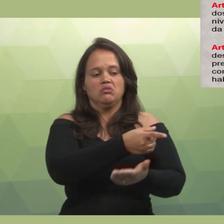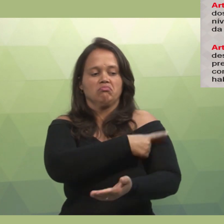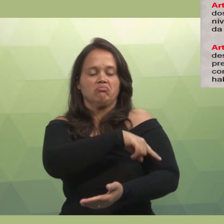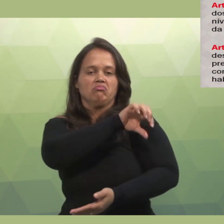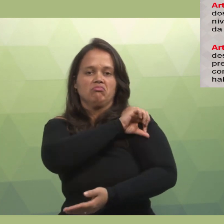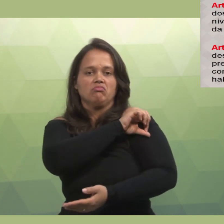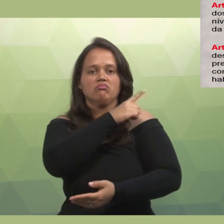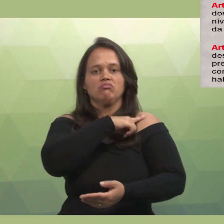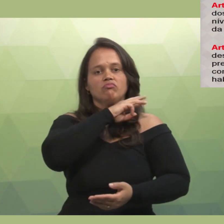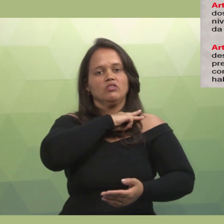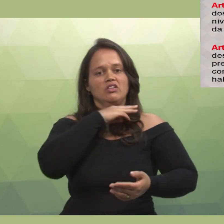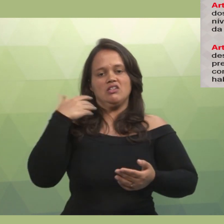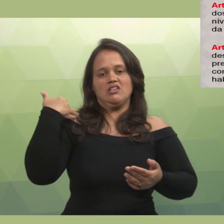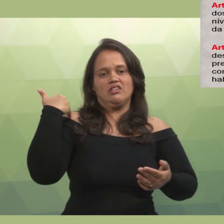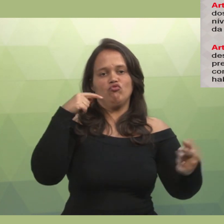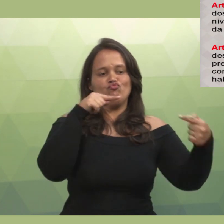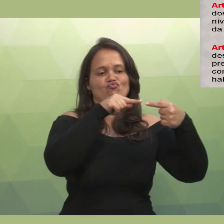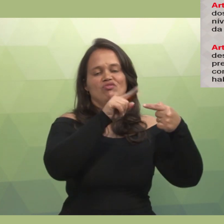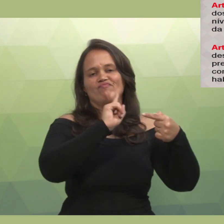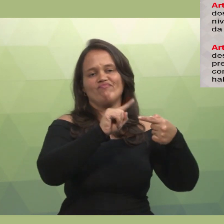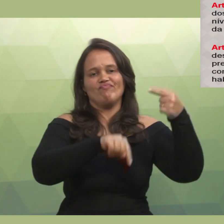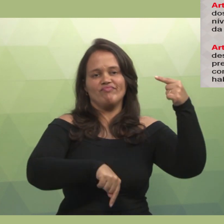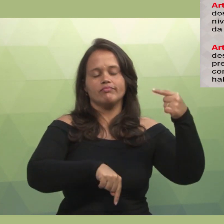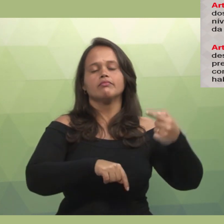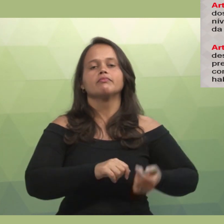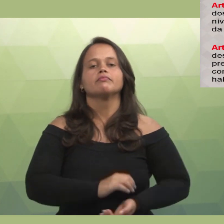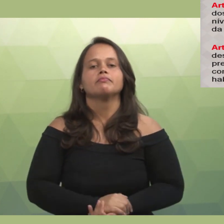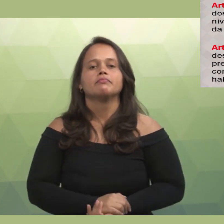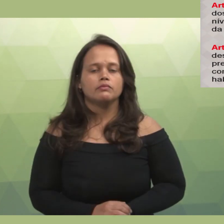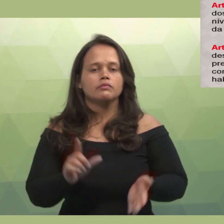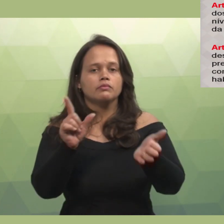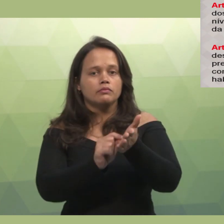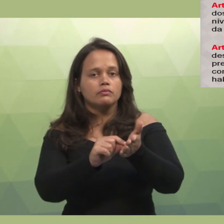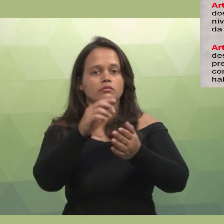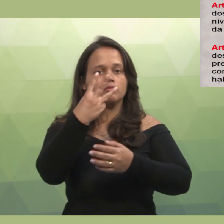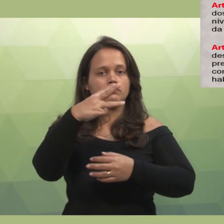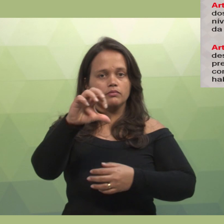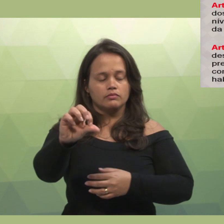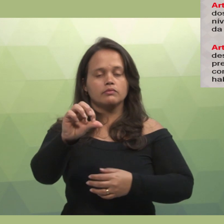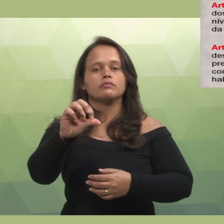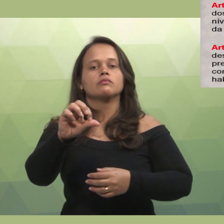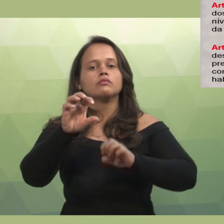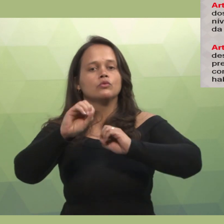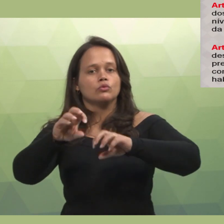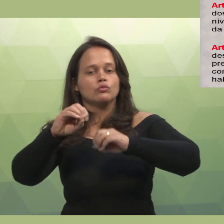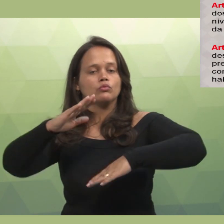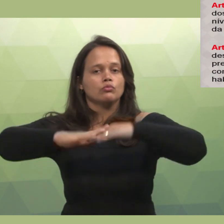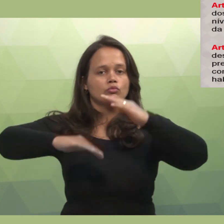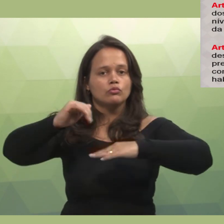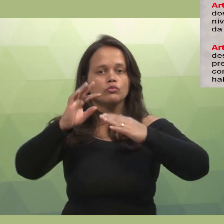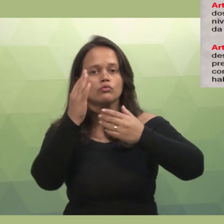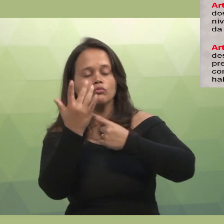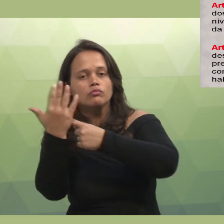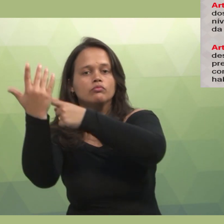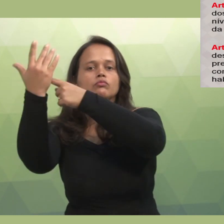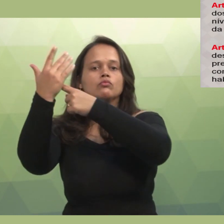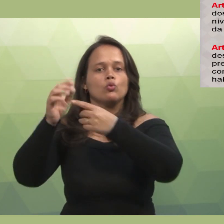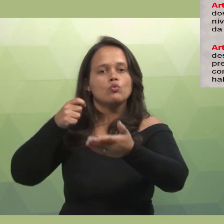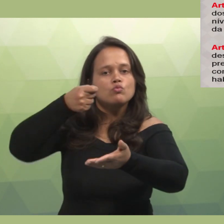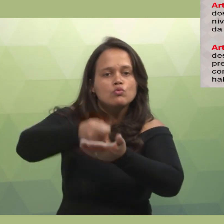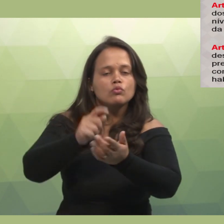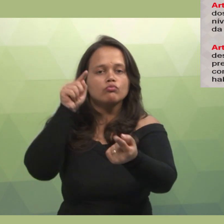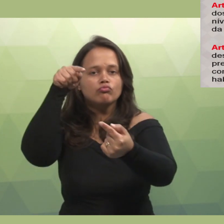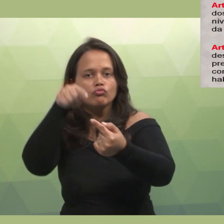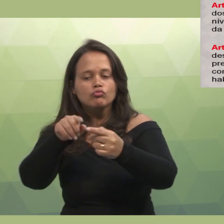na idade própria. No artigo 39, a educação profissional e tecnológica, no cumprimento dos objetivos da